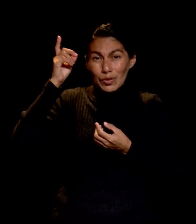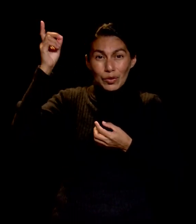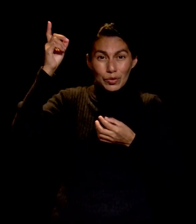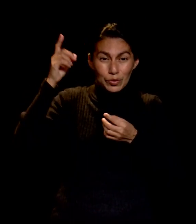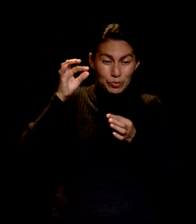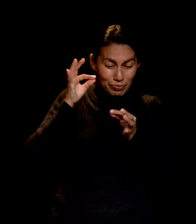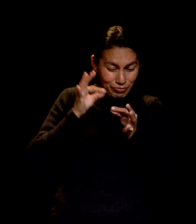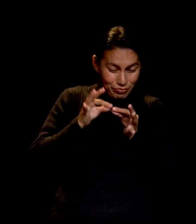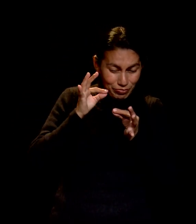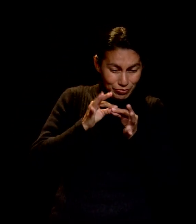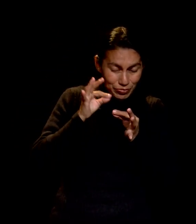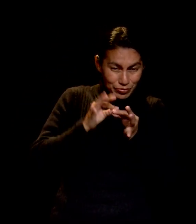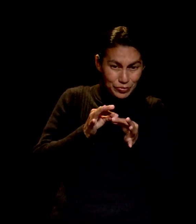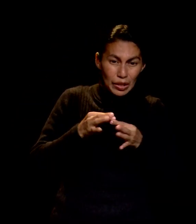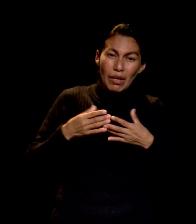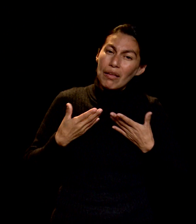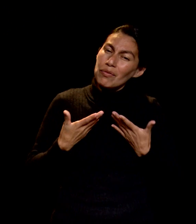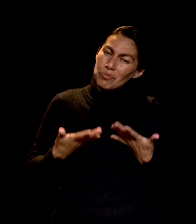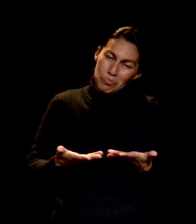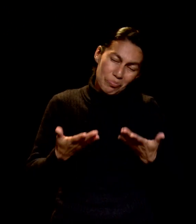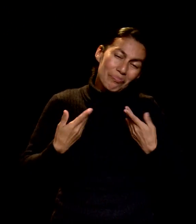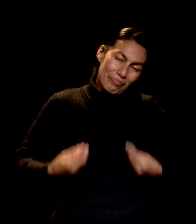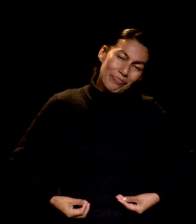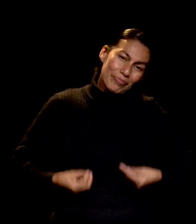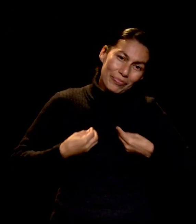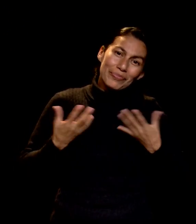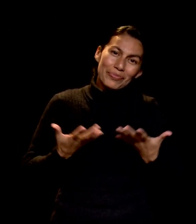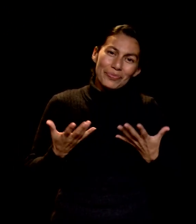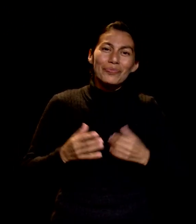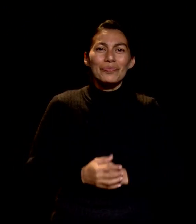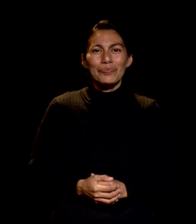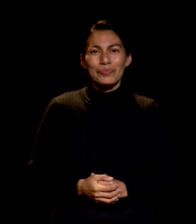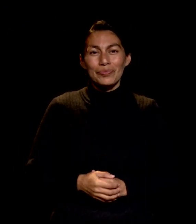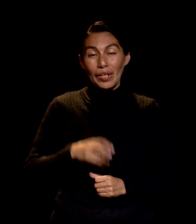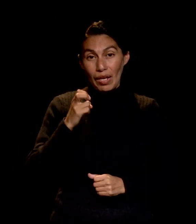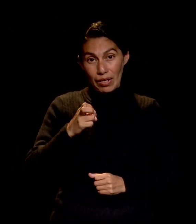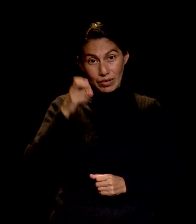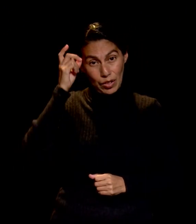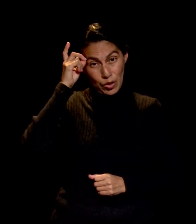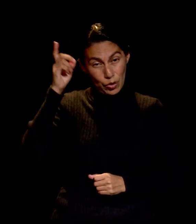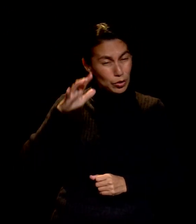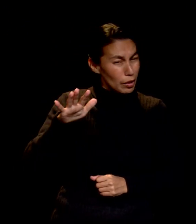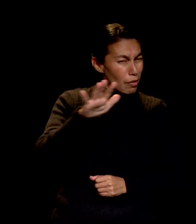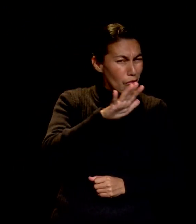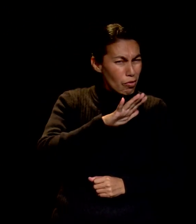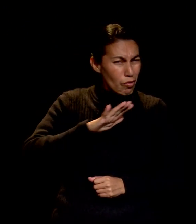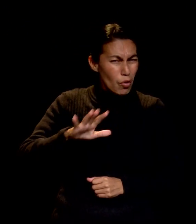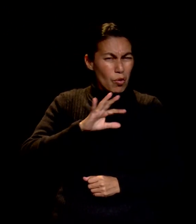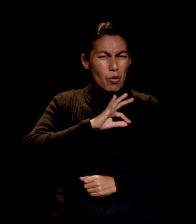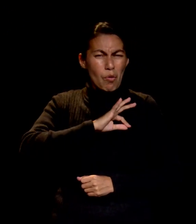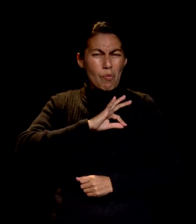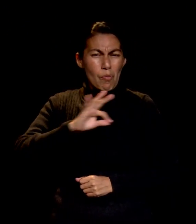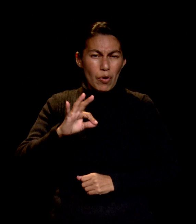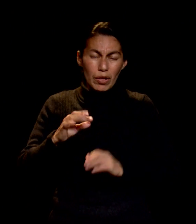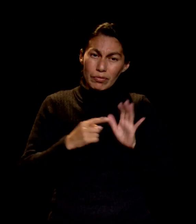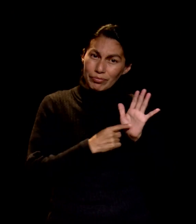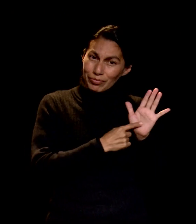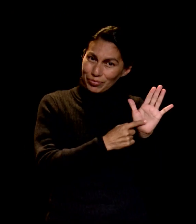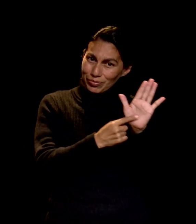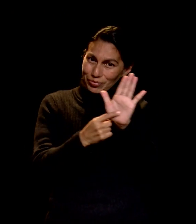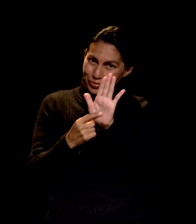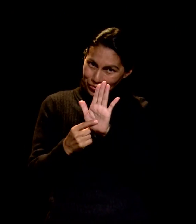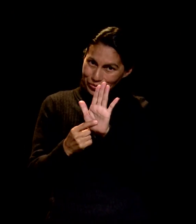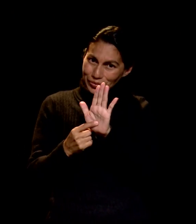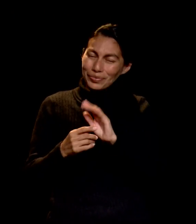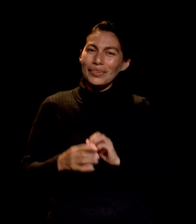camino en el que ellos deberían andar. Ese Dios de lo imposible se revela a ti